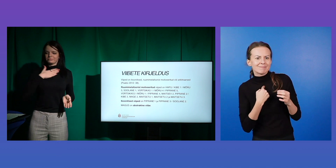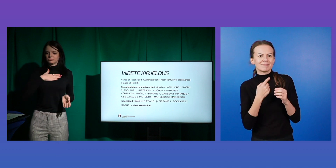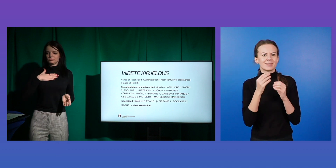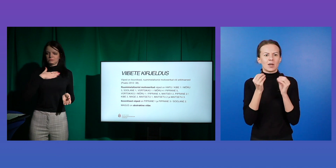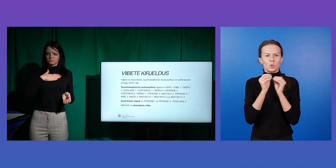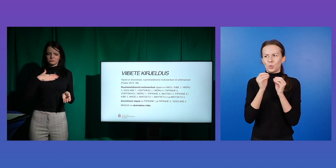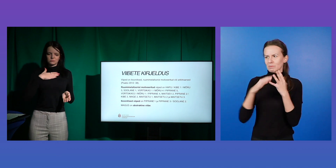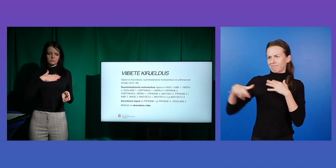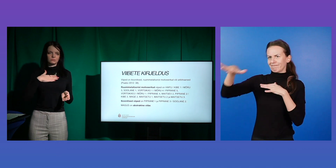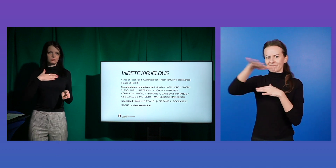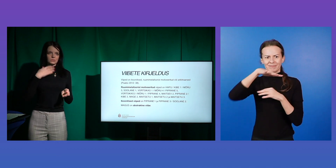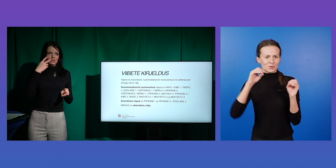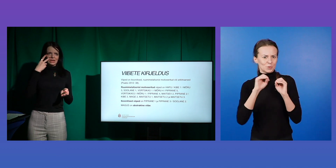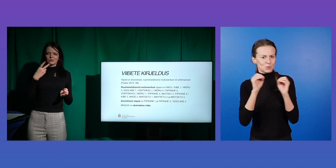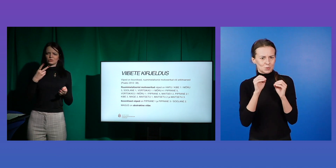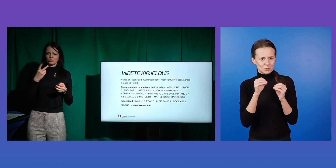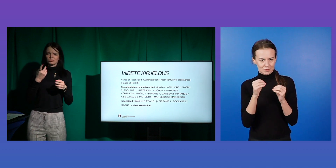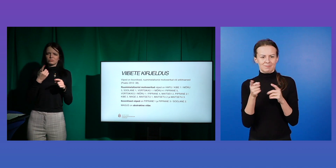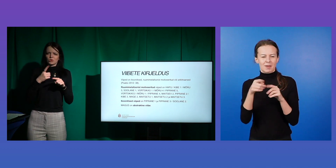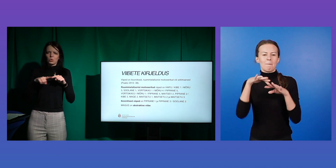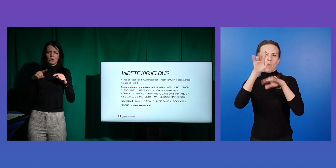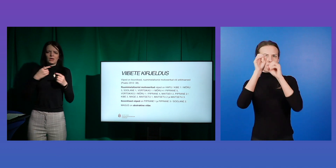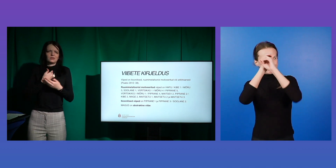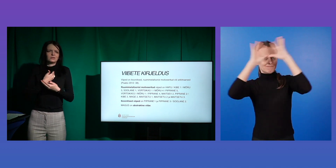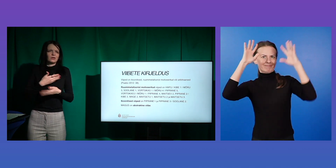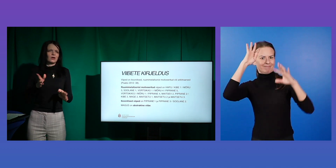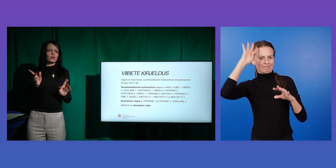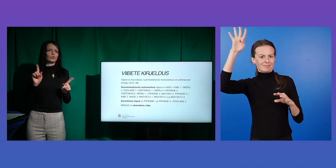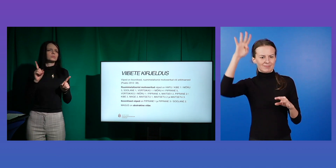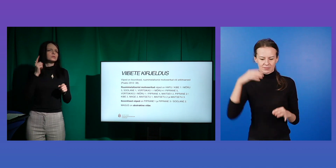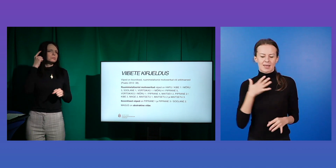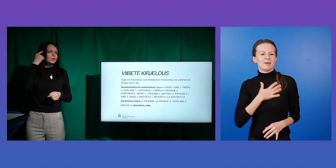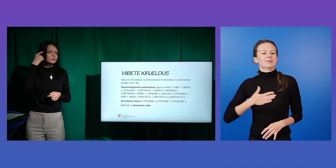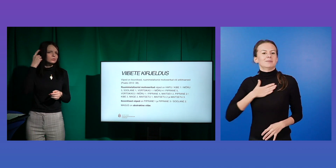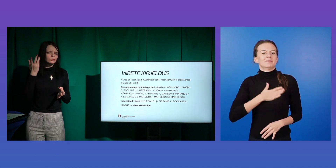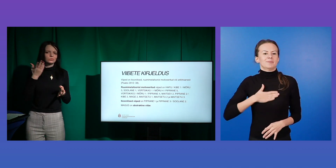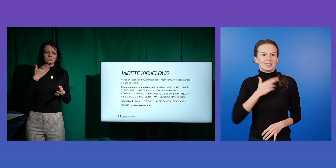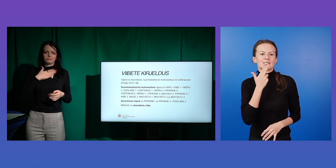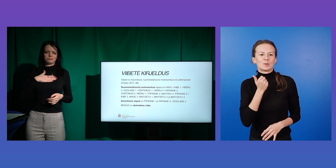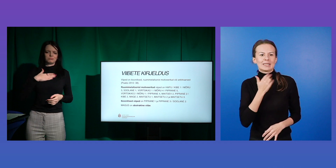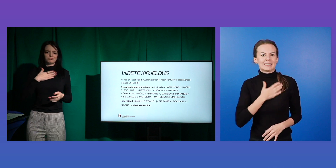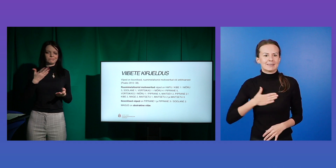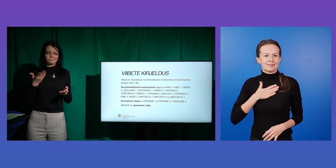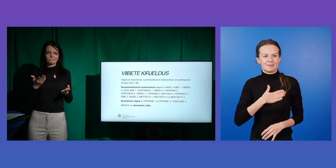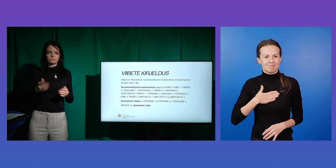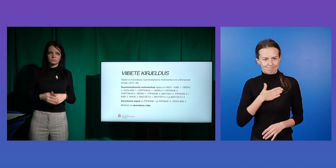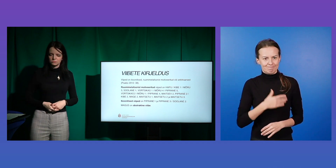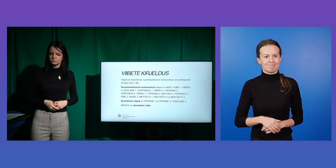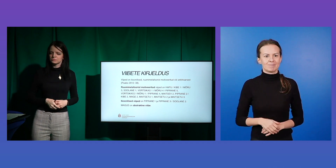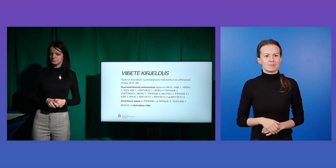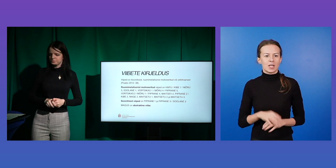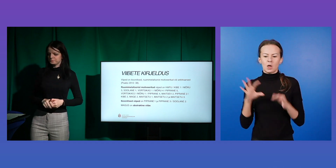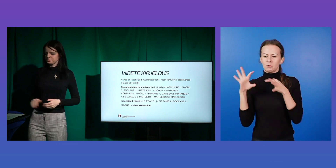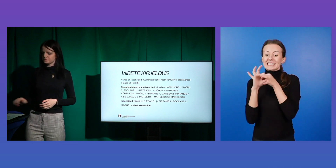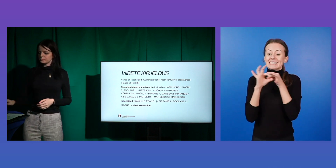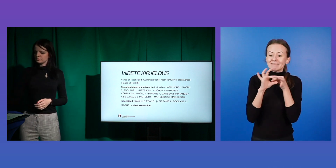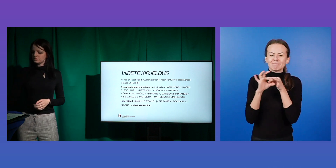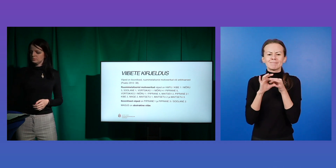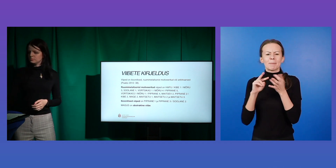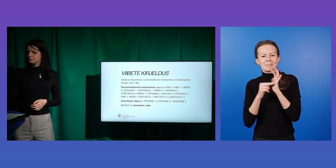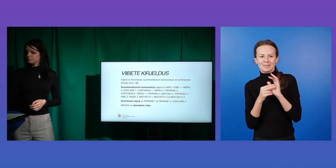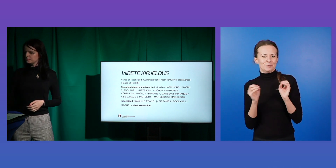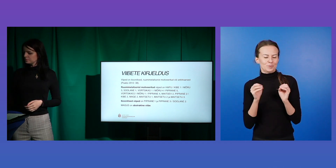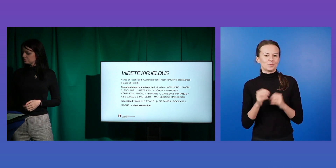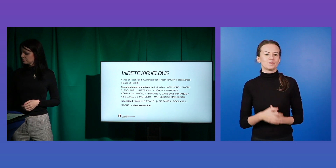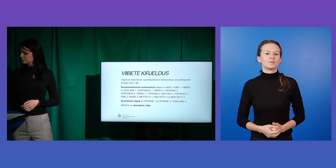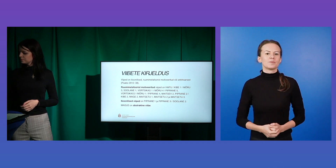viibe. Ta on siin rinna peal on ju see viibe. Sa tegelikult kohe ei saa aru, mis mõte sellel oli, et mis viibe see oli. Kohe ei saa